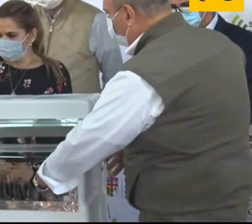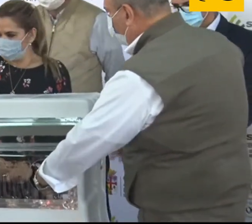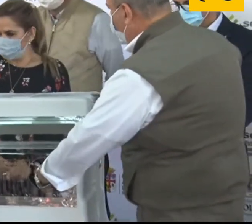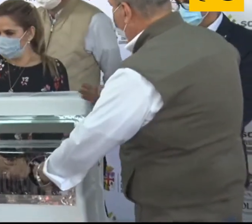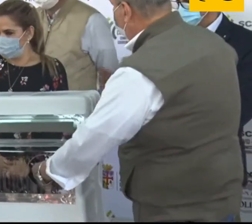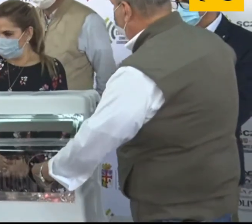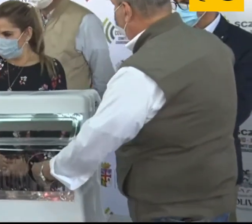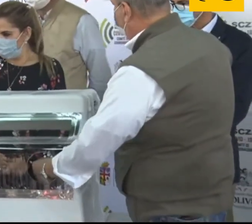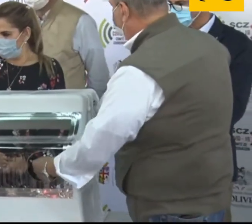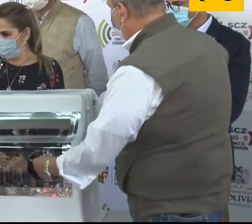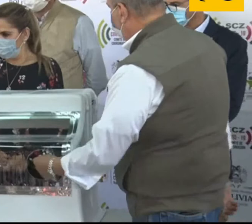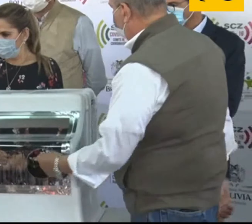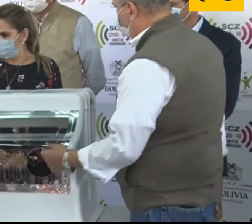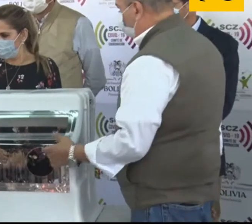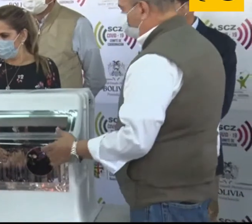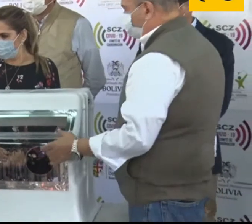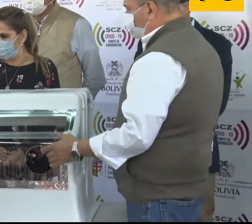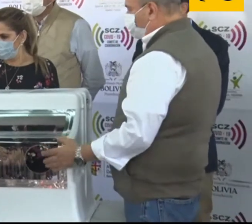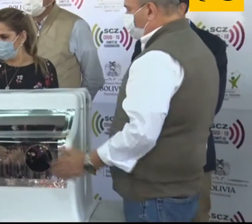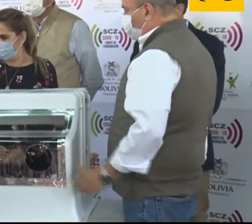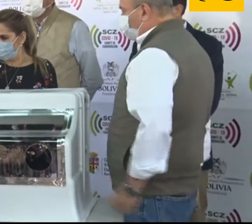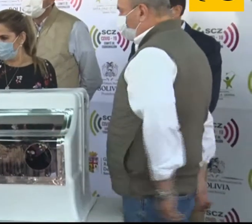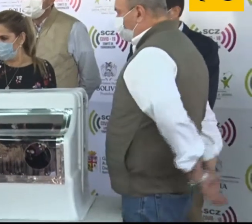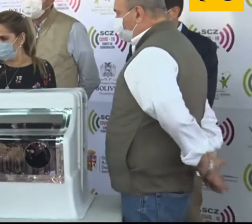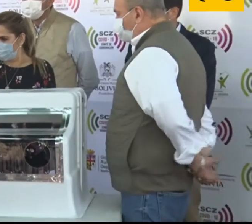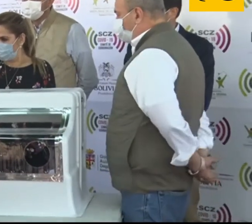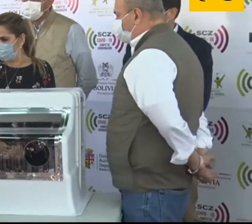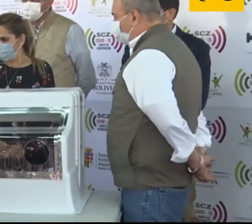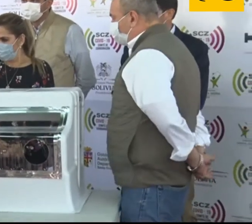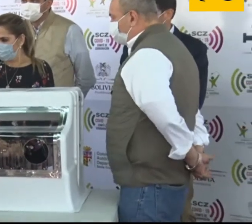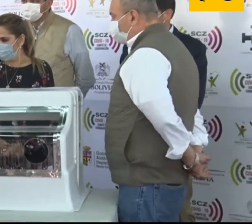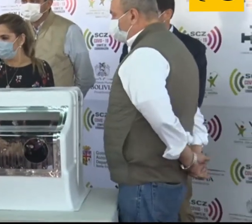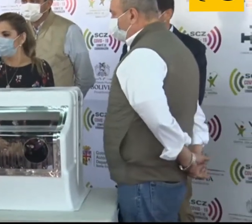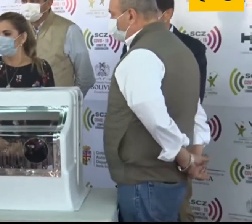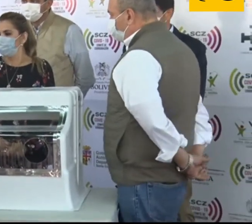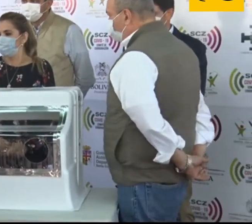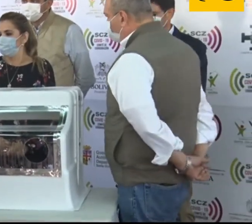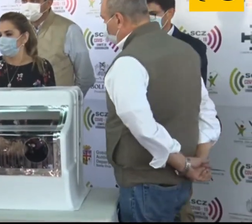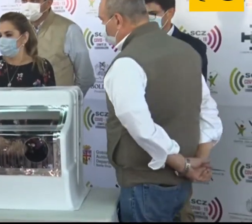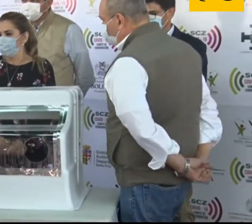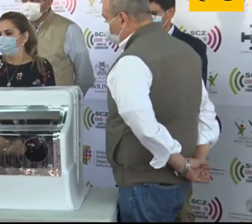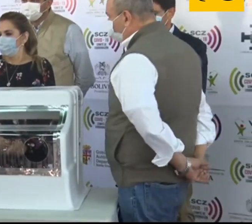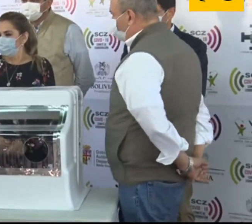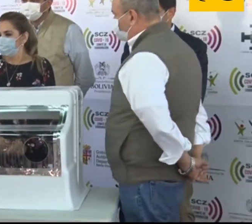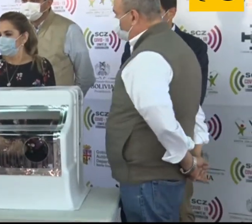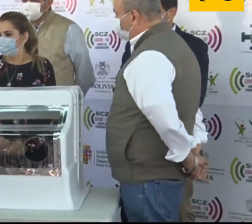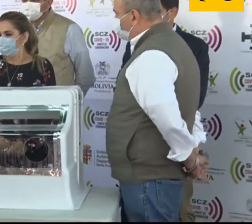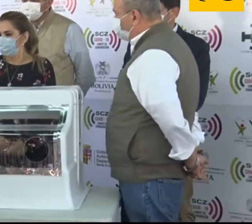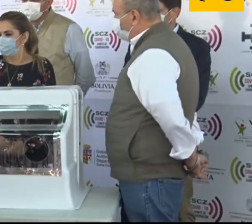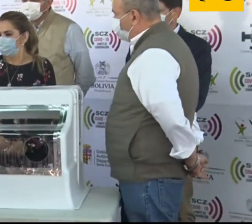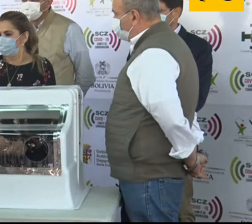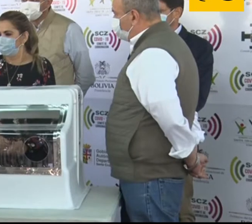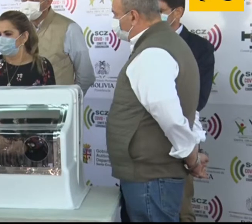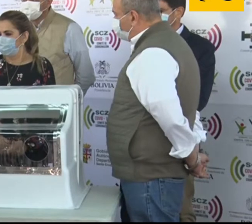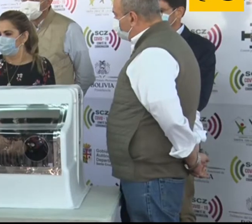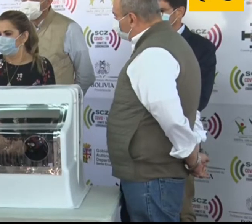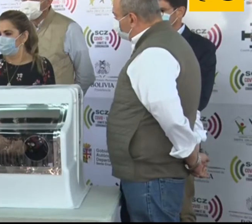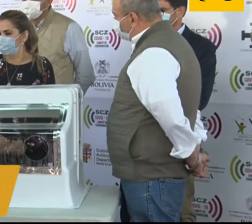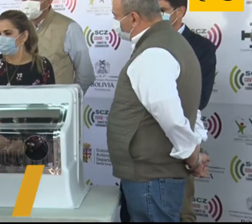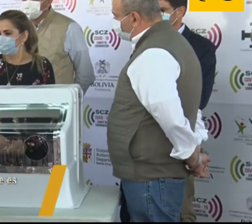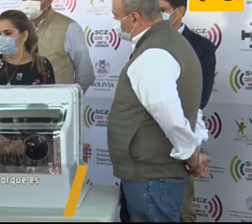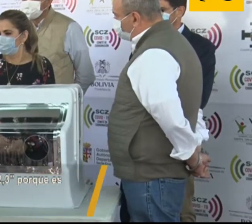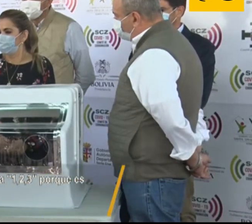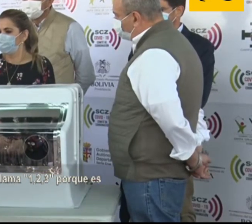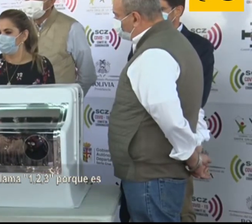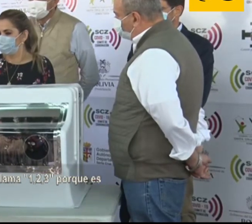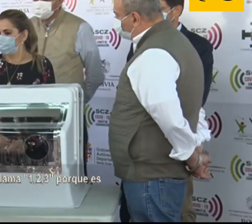vida familiar y en la casa. Cuidarse en el trabajo. Cuidarse en el transporte y en todas